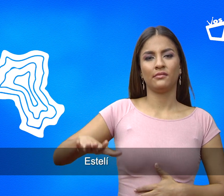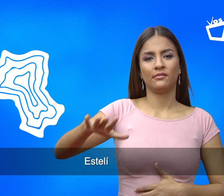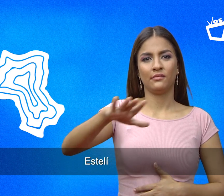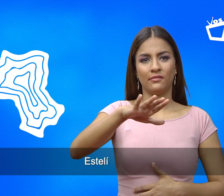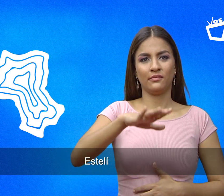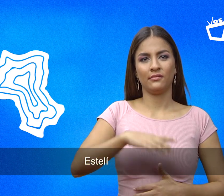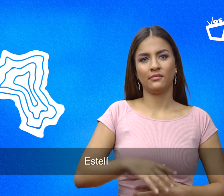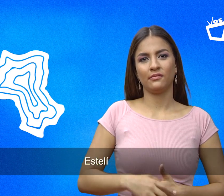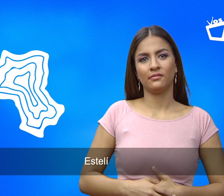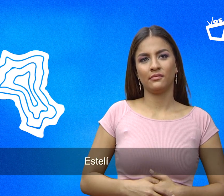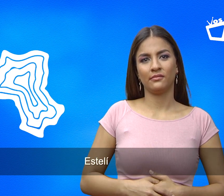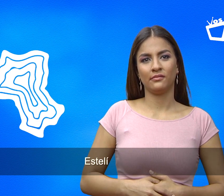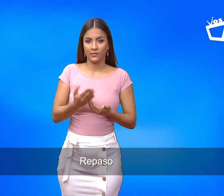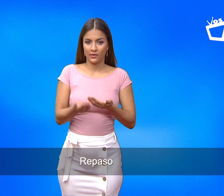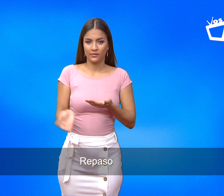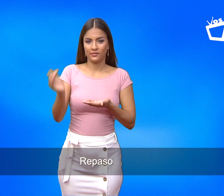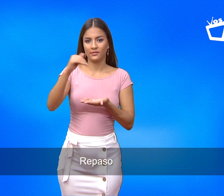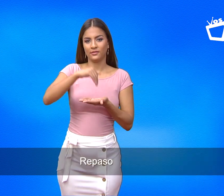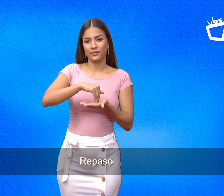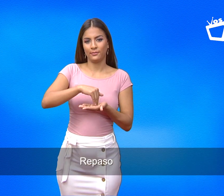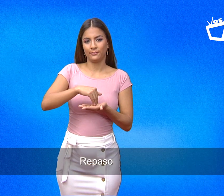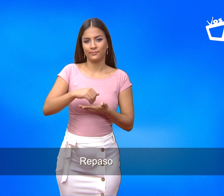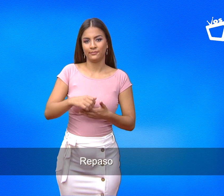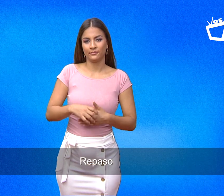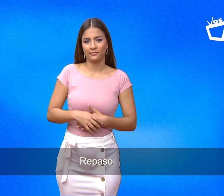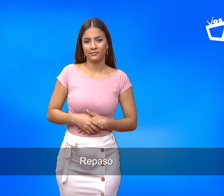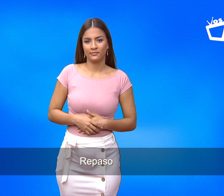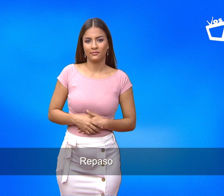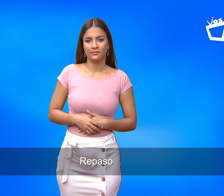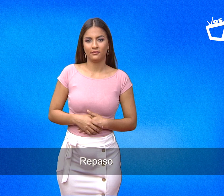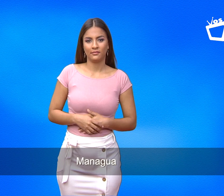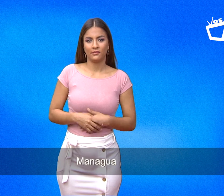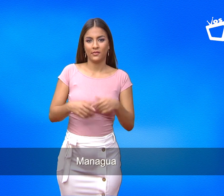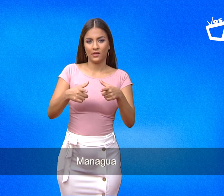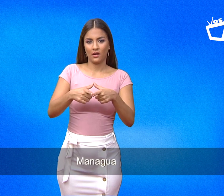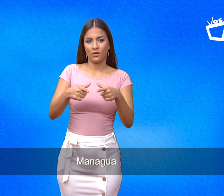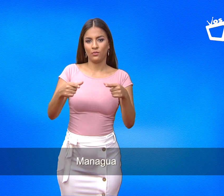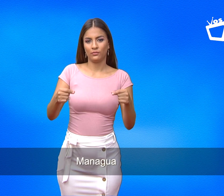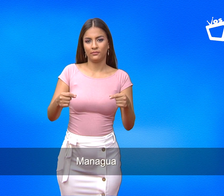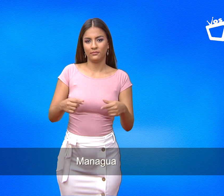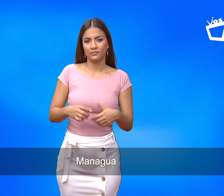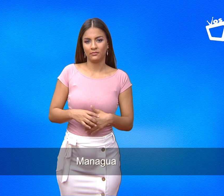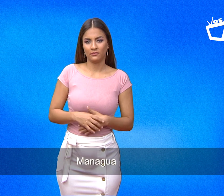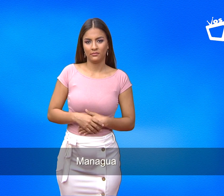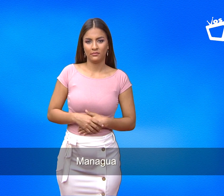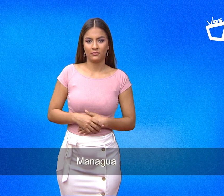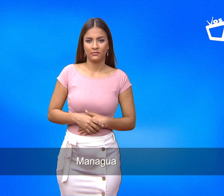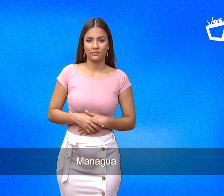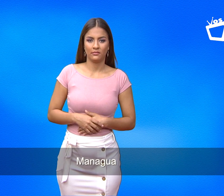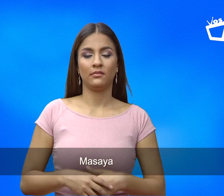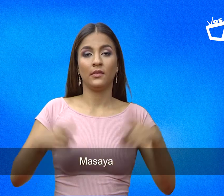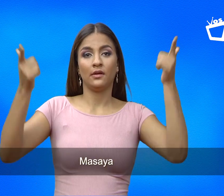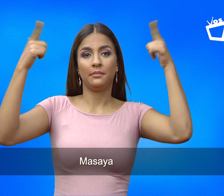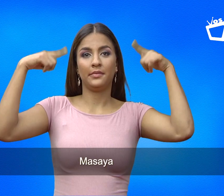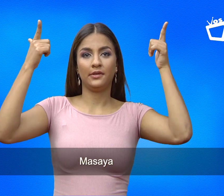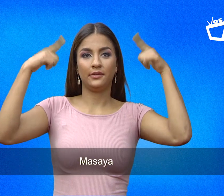este link repaso managua más